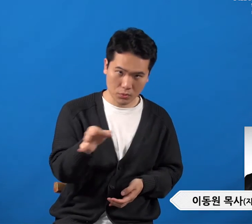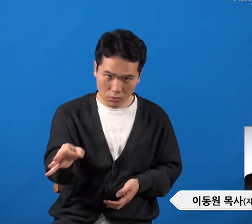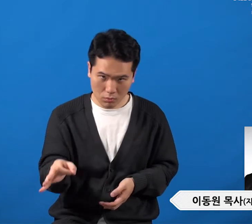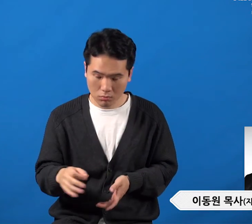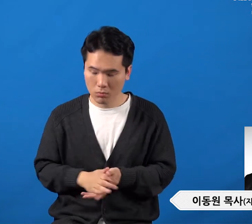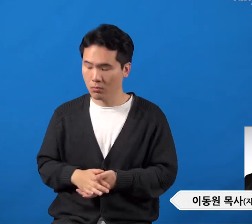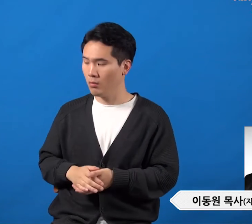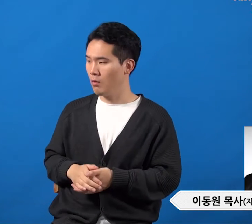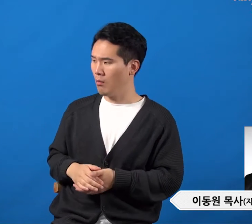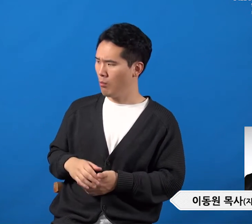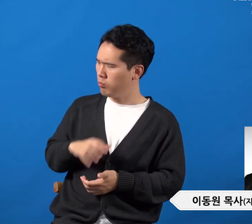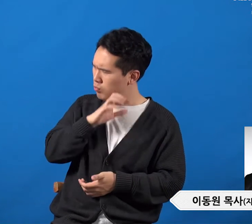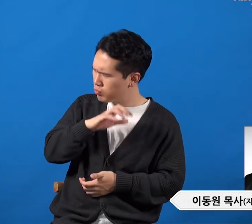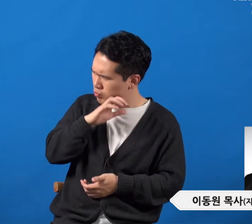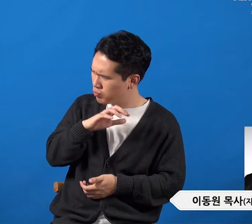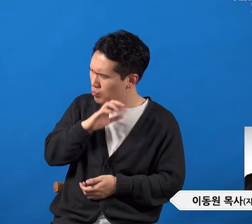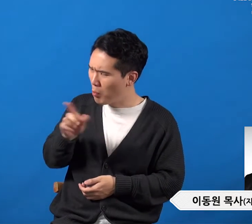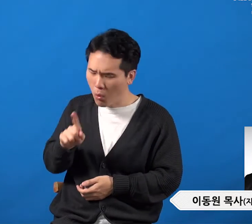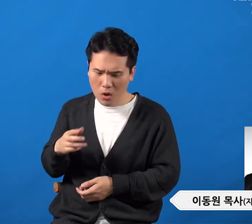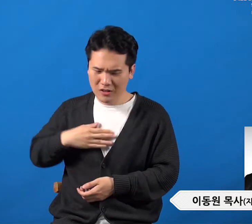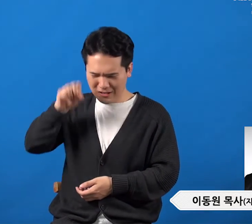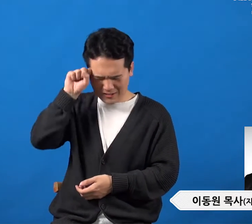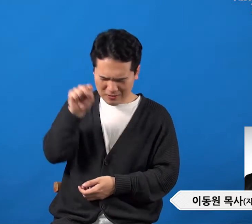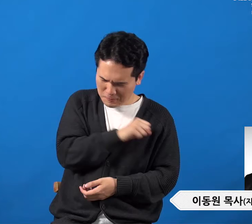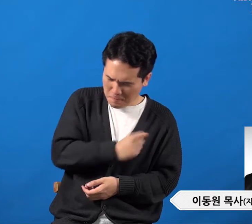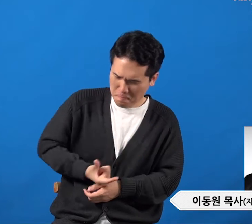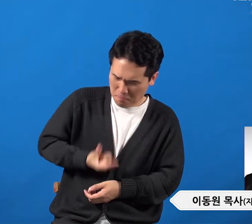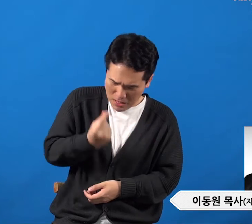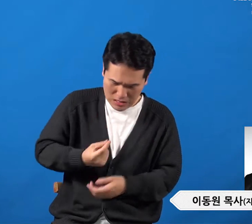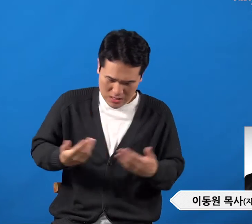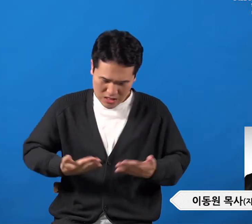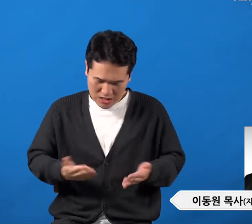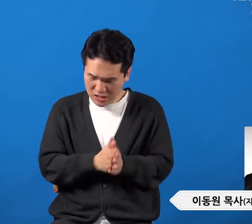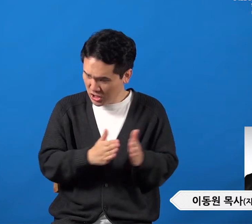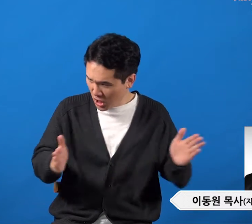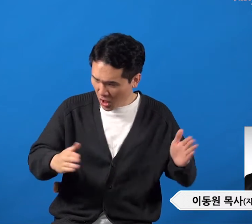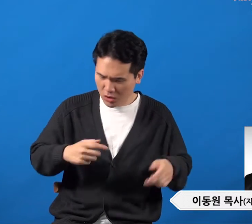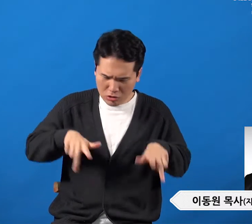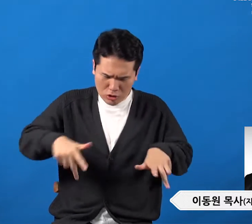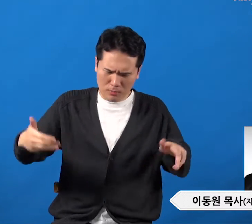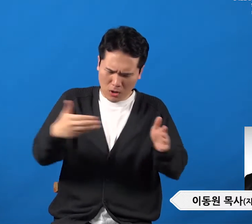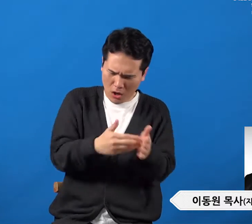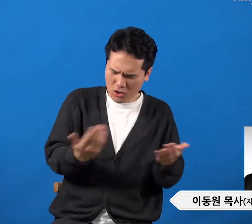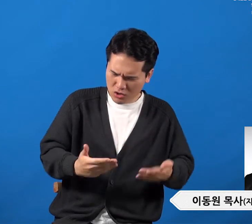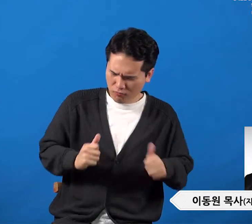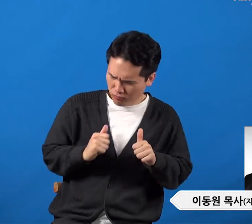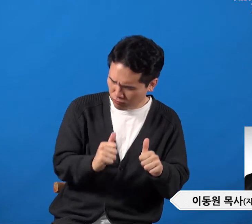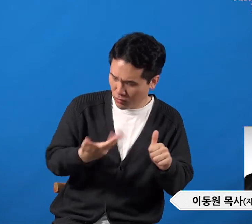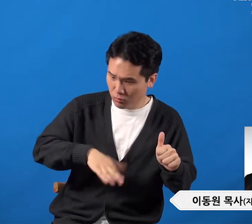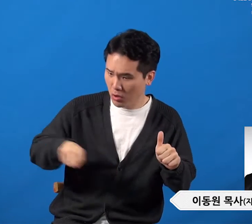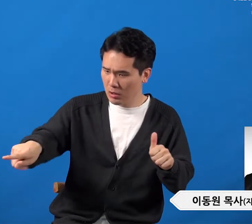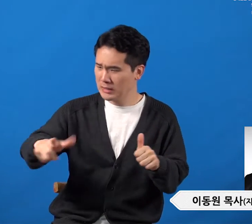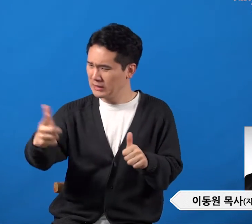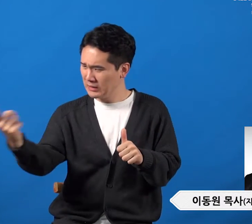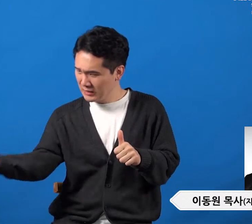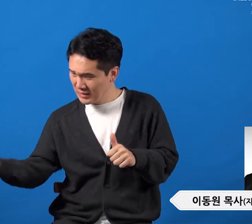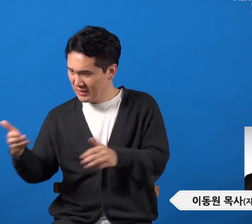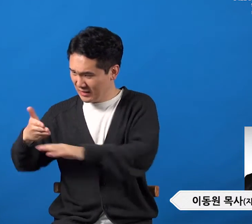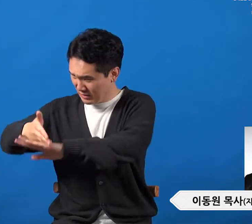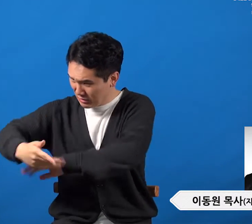시작합니다. 원망하기 시작합니다. 저 늦게 와서 한두 시간 일한 사람을 어떻게 이른 아침부터 일한